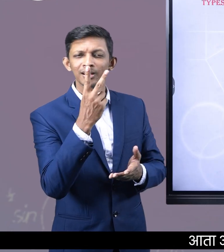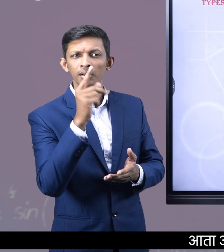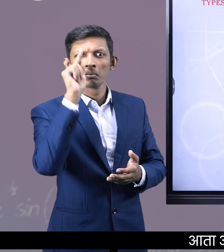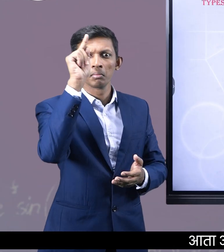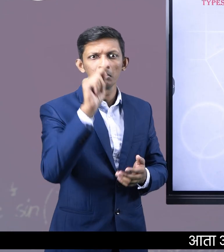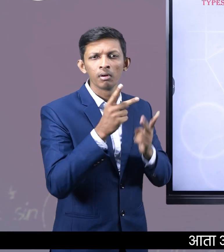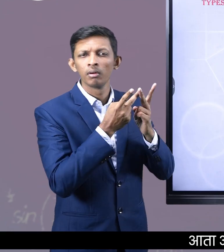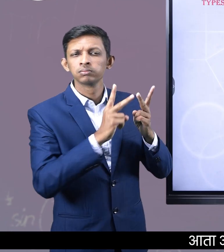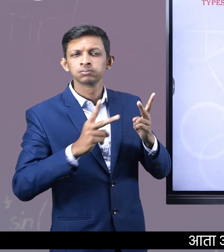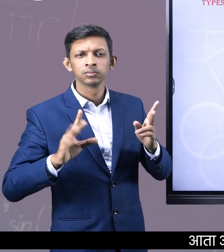कोनांचे प्रकार पाहूया.